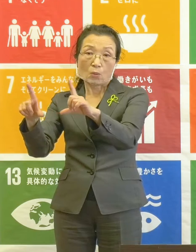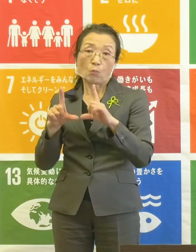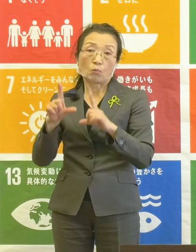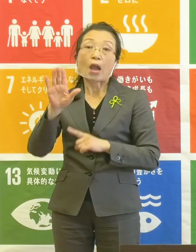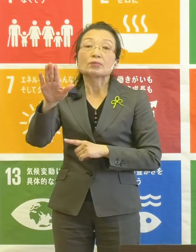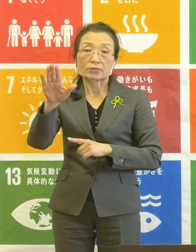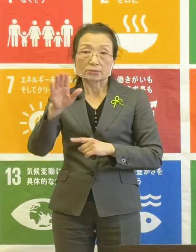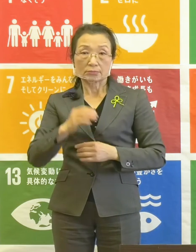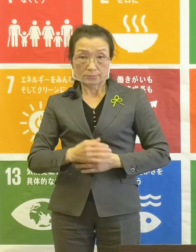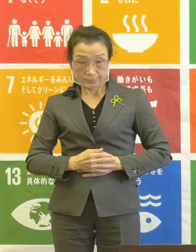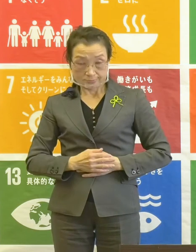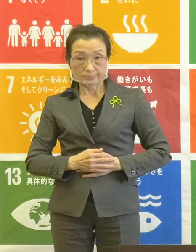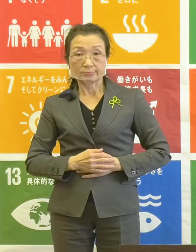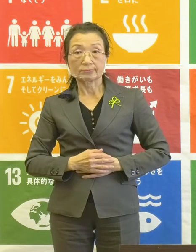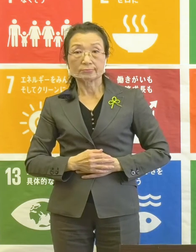ております。